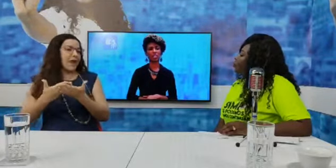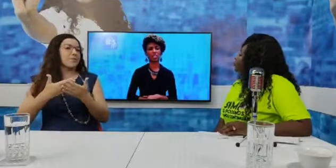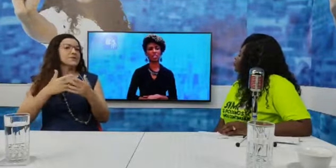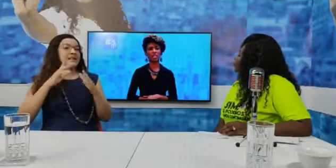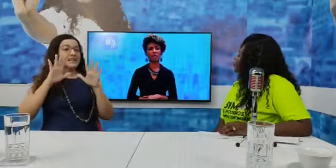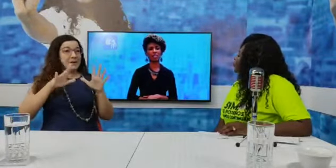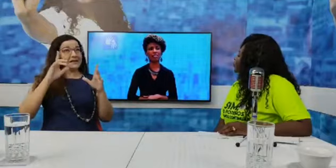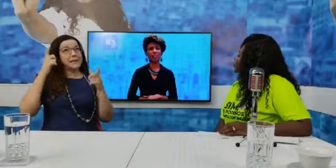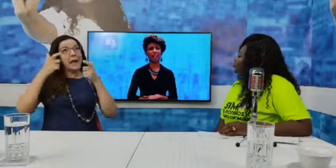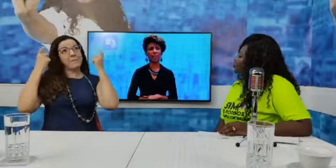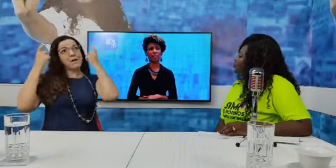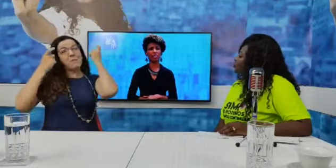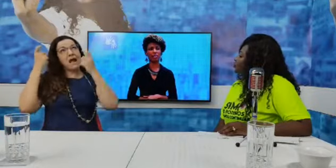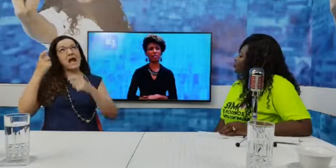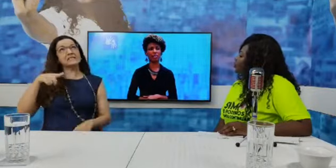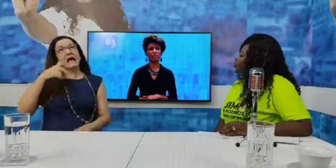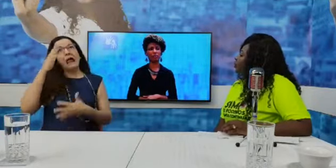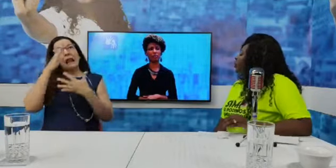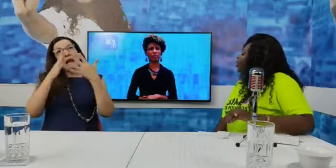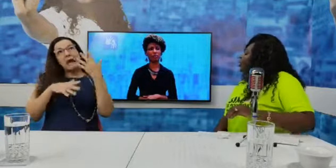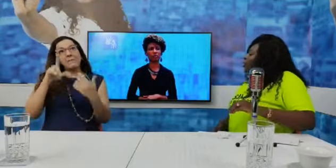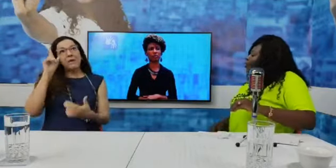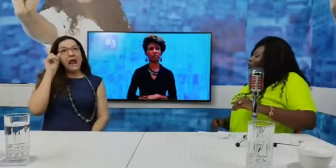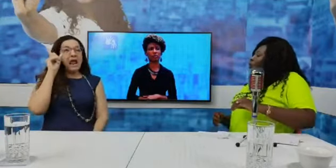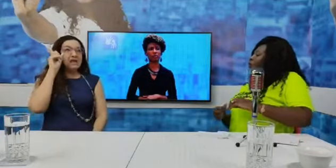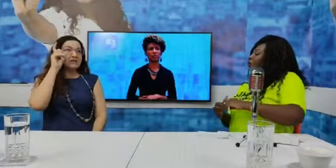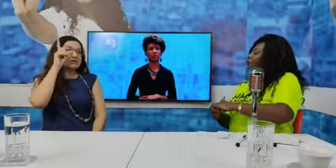Professores de Libras, intérpretes.